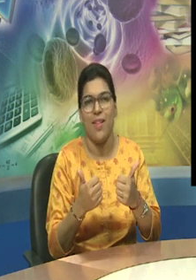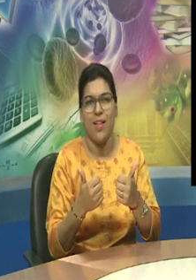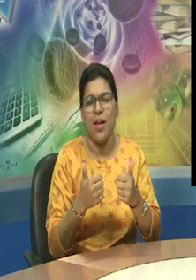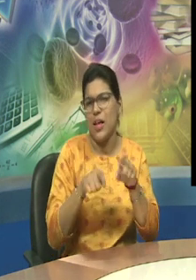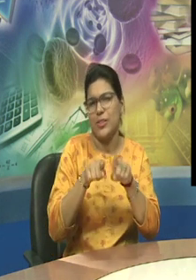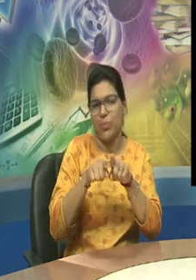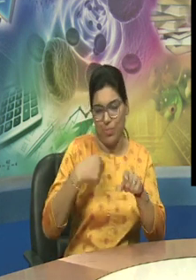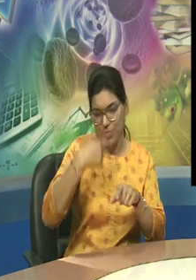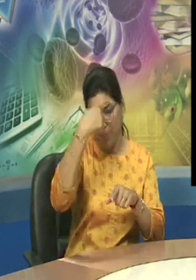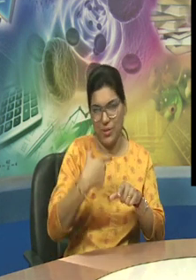स्थान देते हैं।